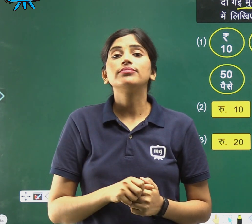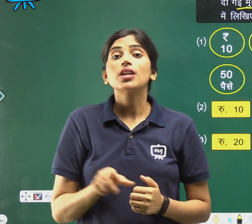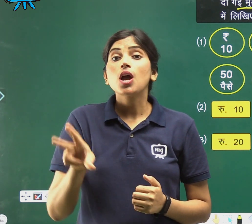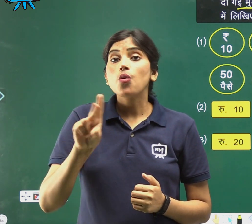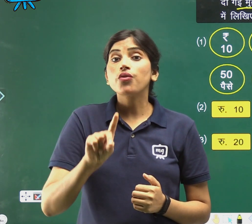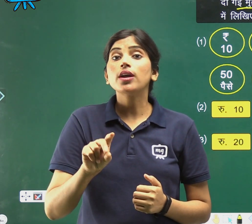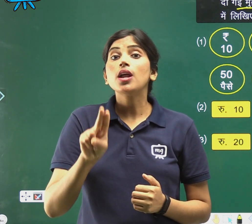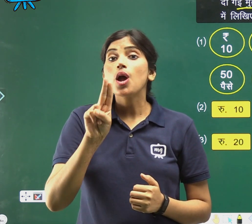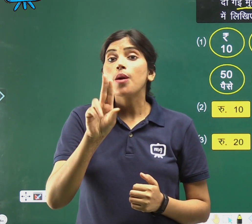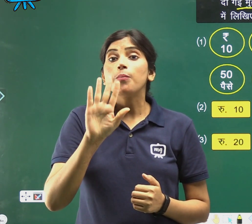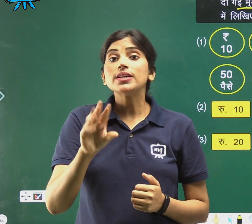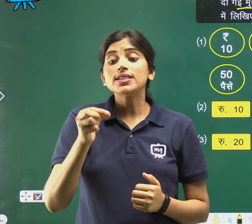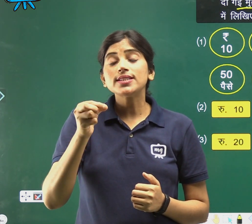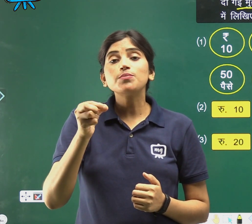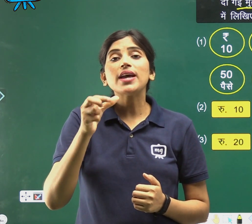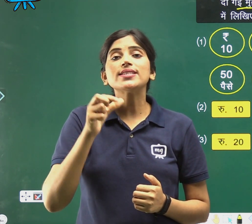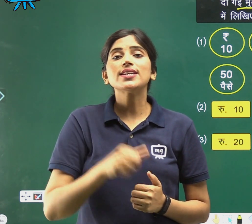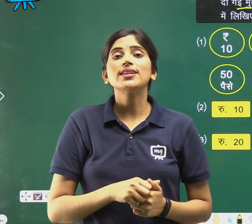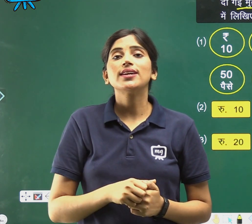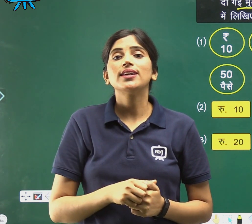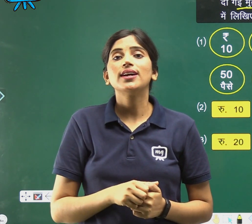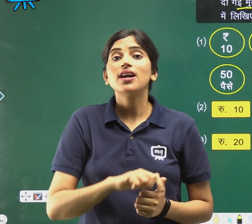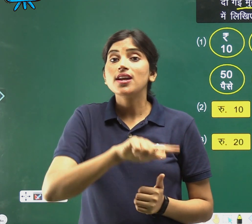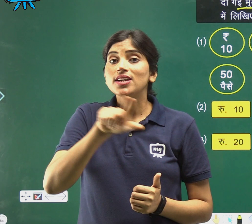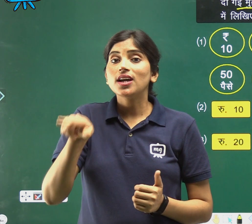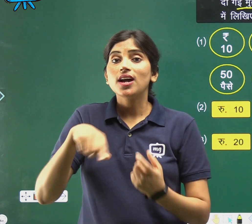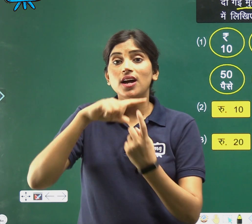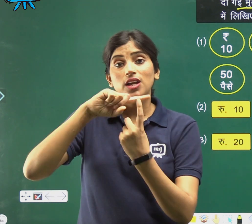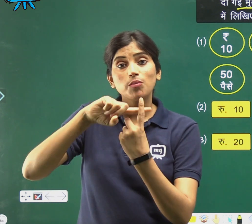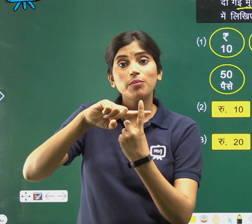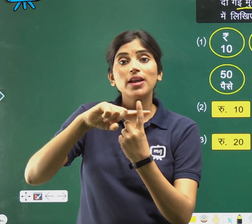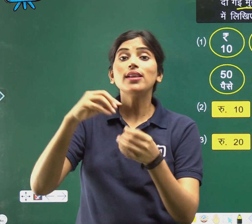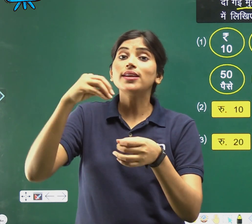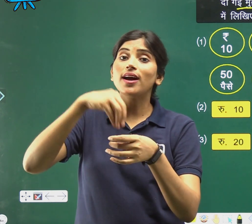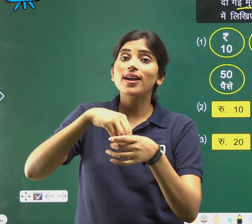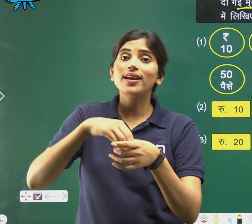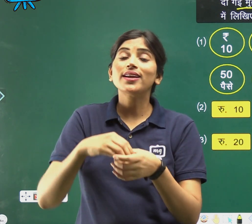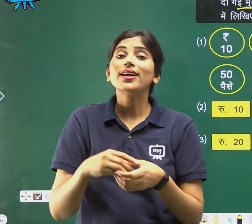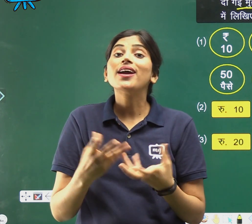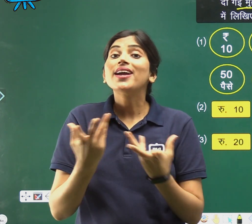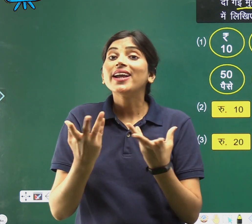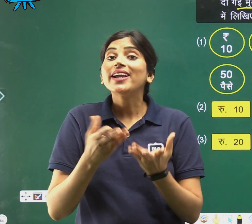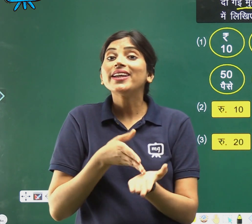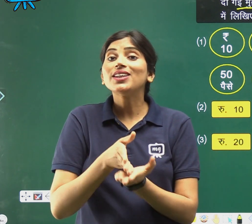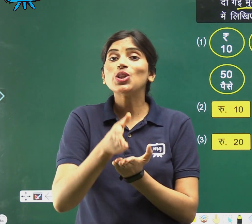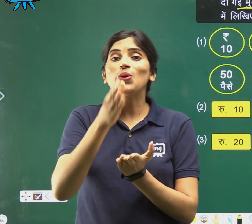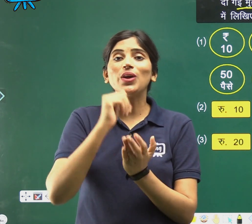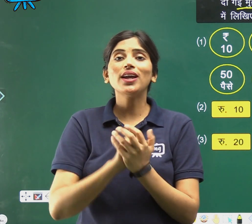फिर 25 पैसे। ये सारे मिलकर कितने